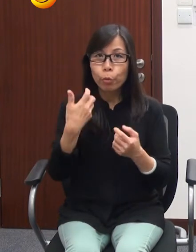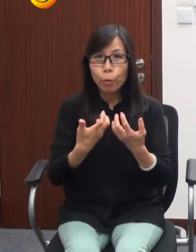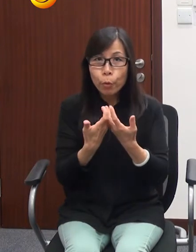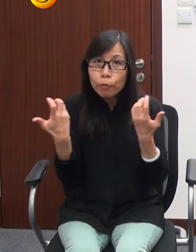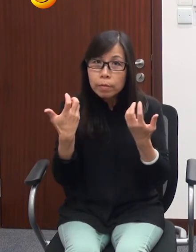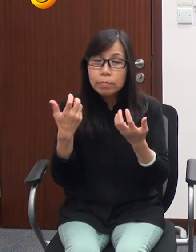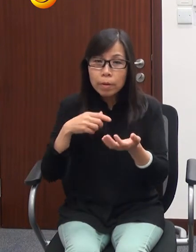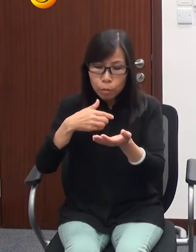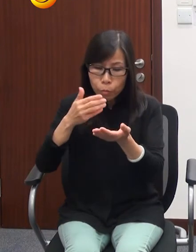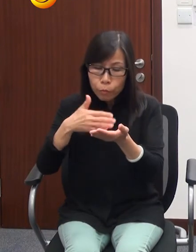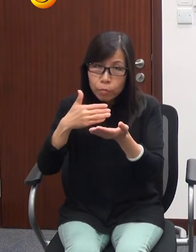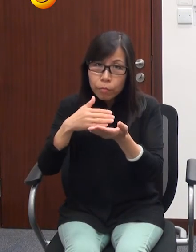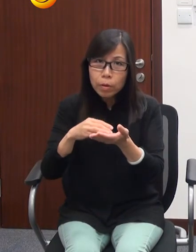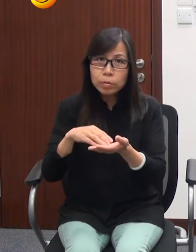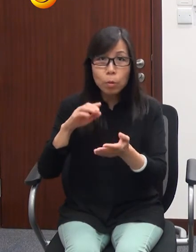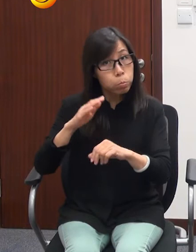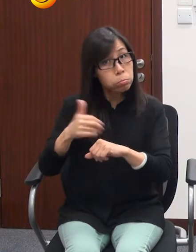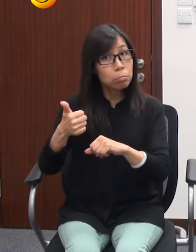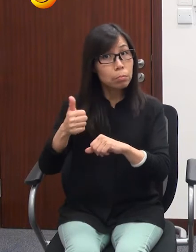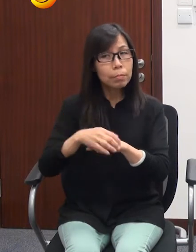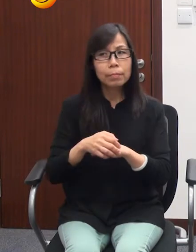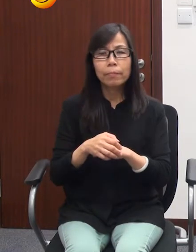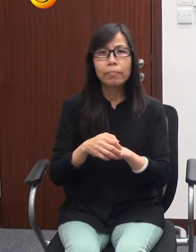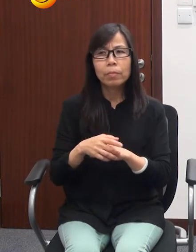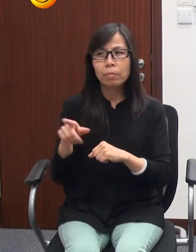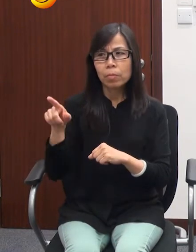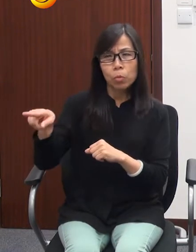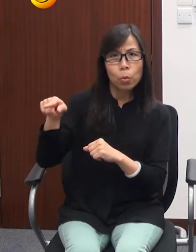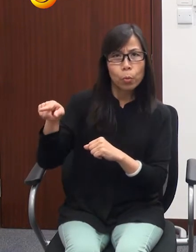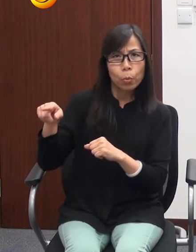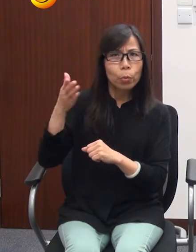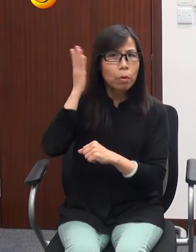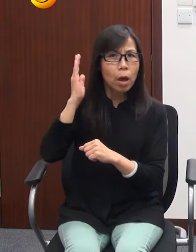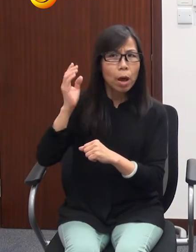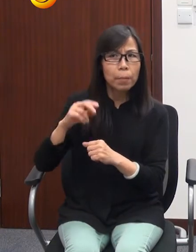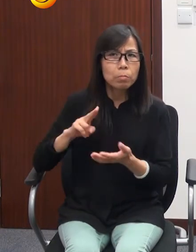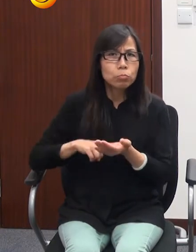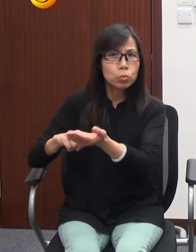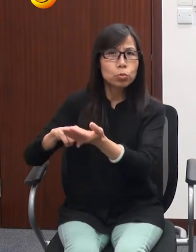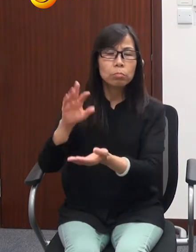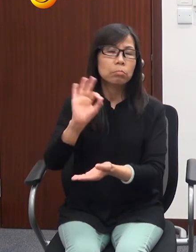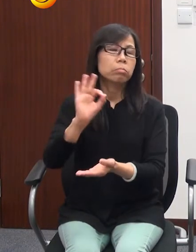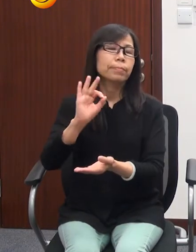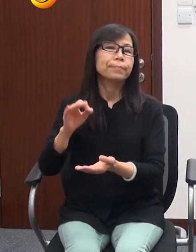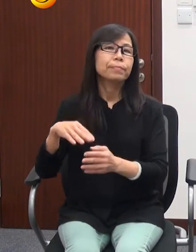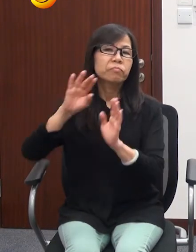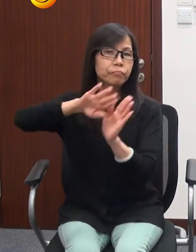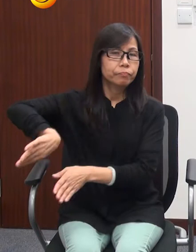說那些說話原來是同意反覆的？ 那可能他想呢， 這個人不可信，所以不用信。 是 什麼來